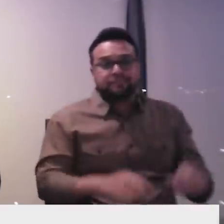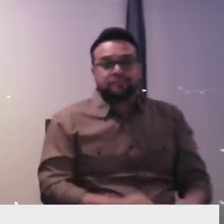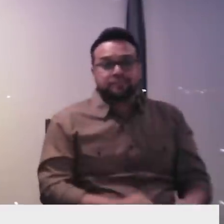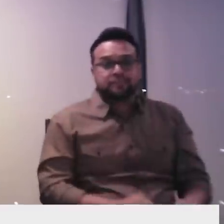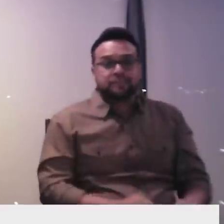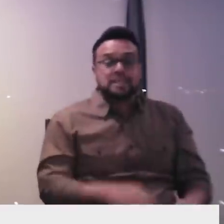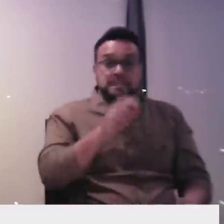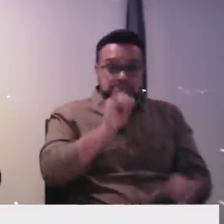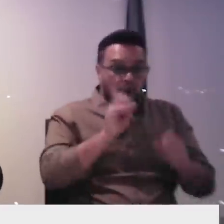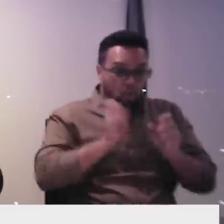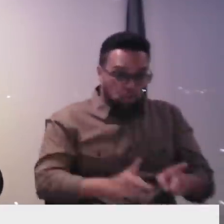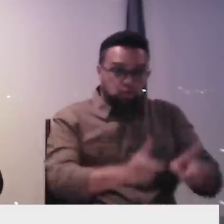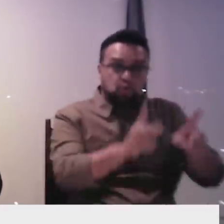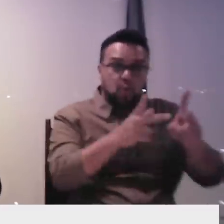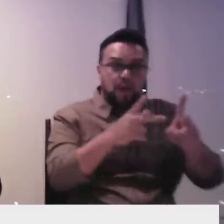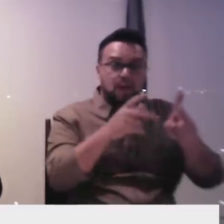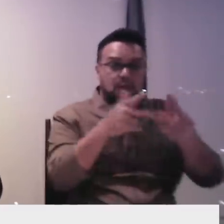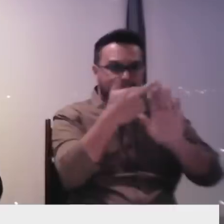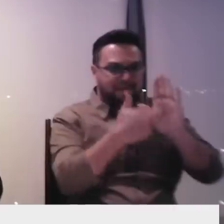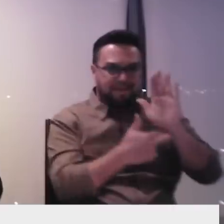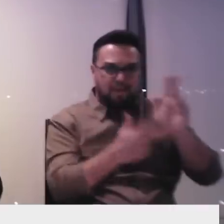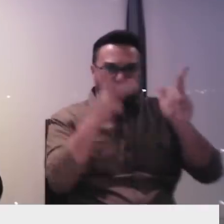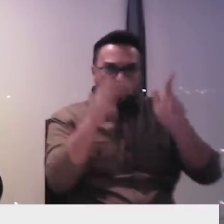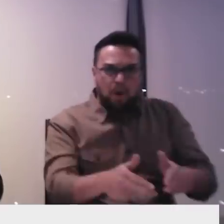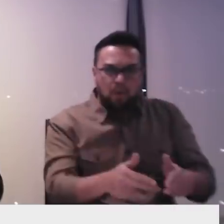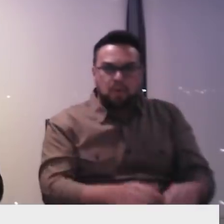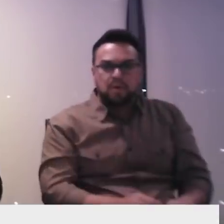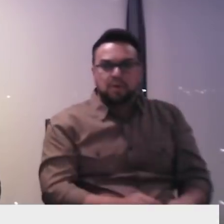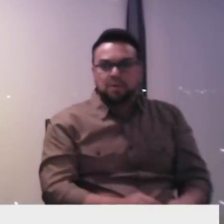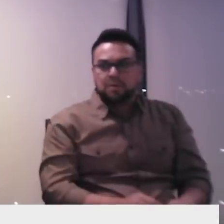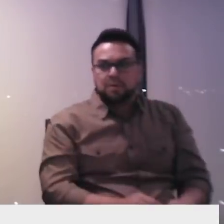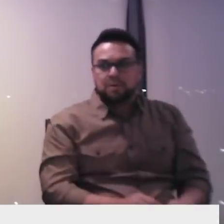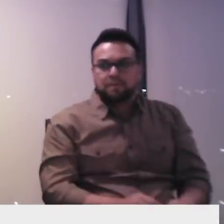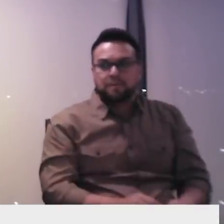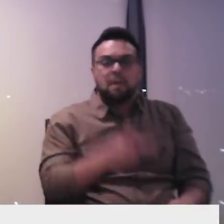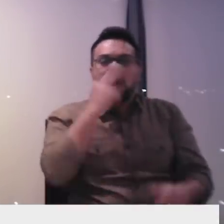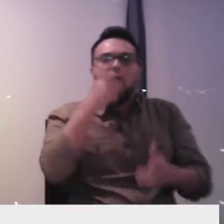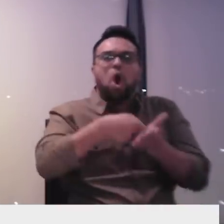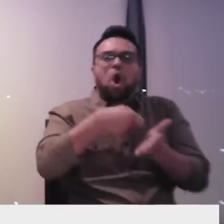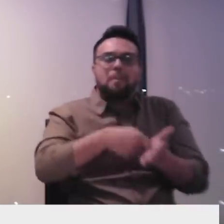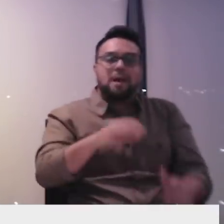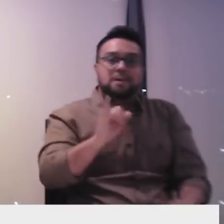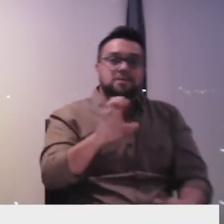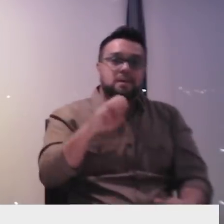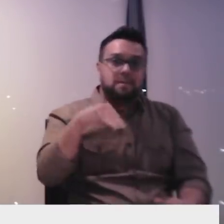Se continuar esse critério, né, de cobrar o ICMS